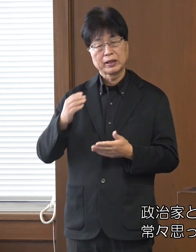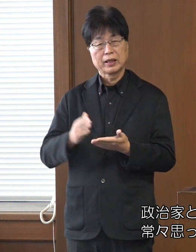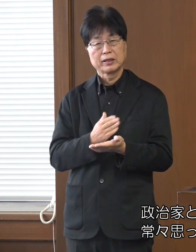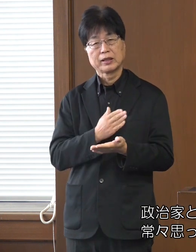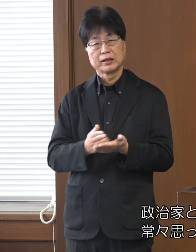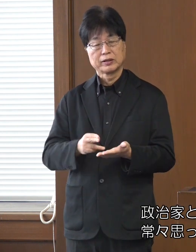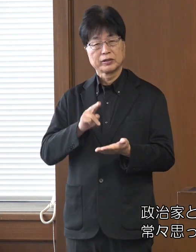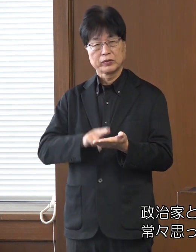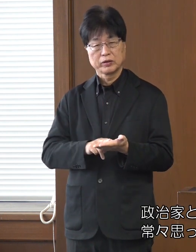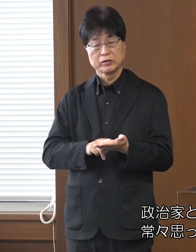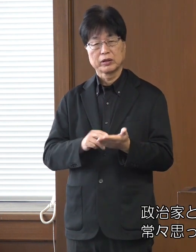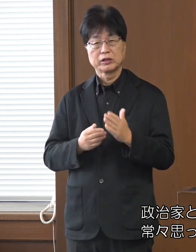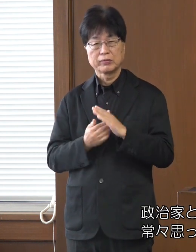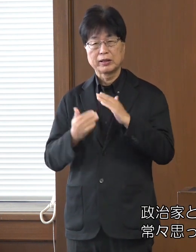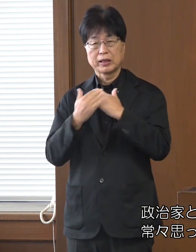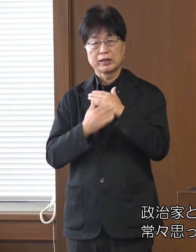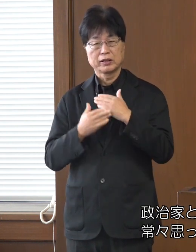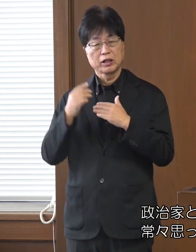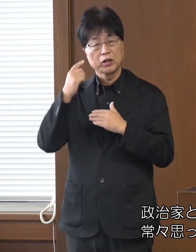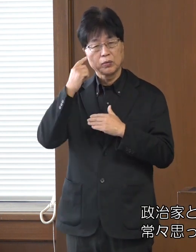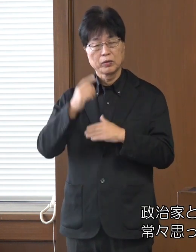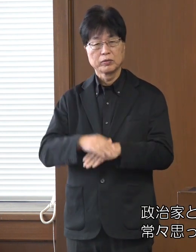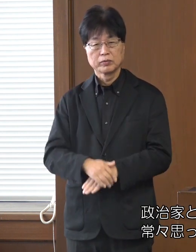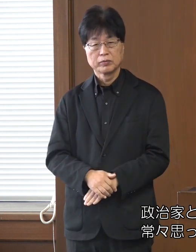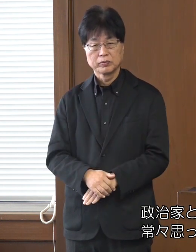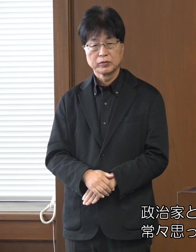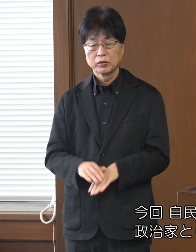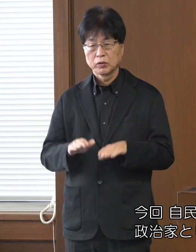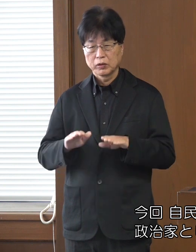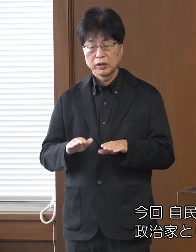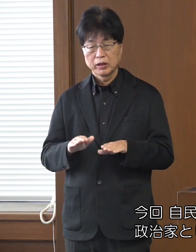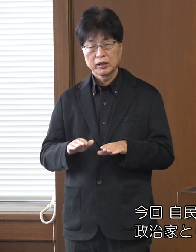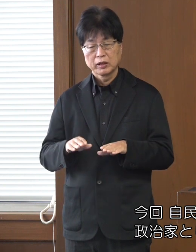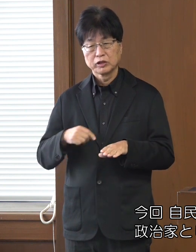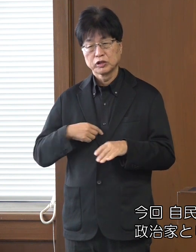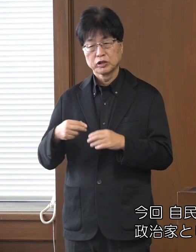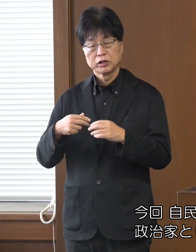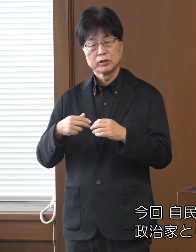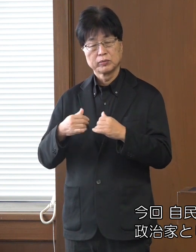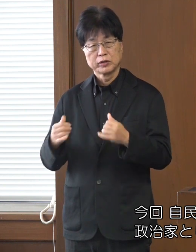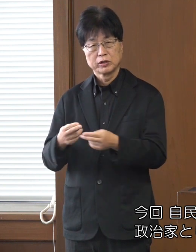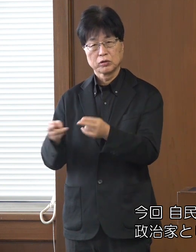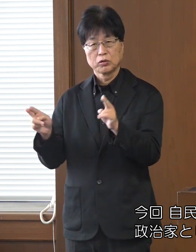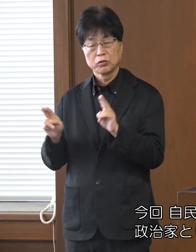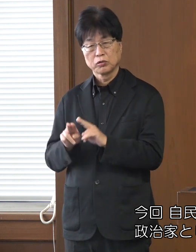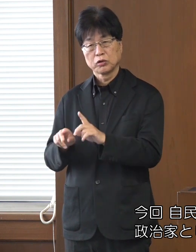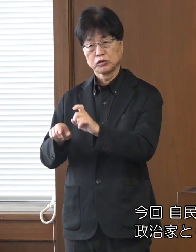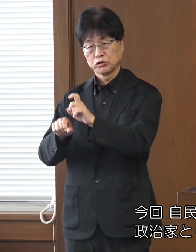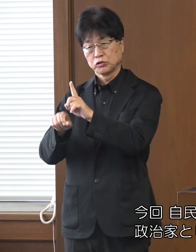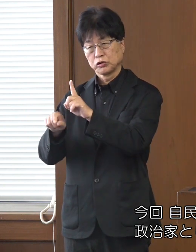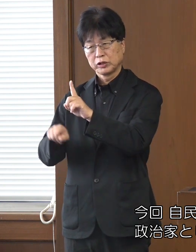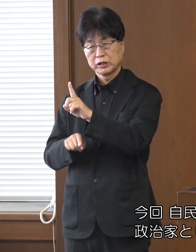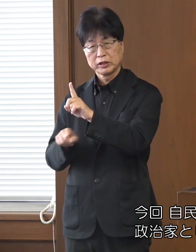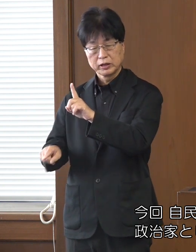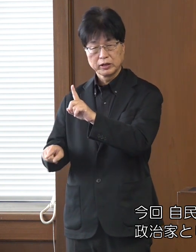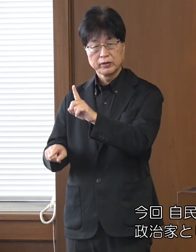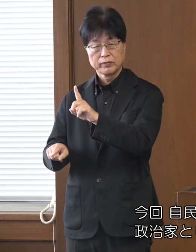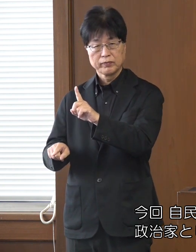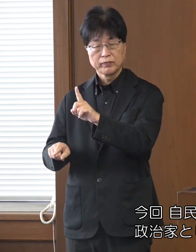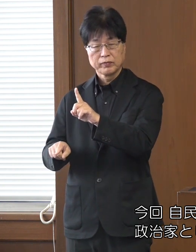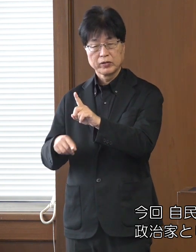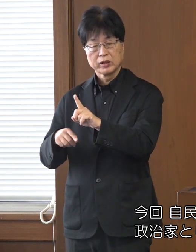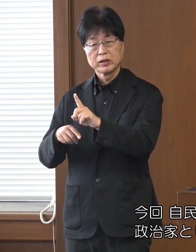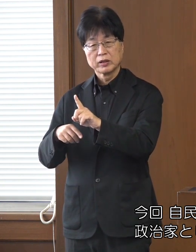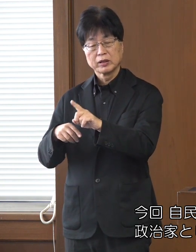切なことだなと常々思っているので、まあ、今回自民党の11人の皆さん方が政